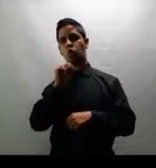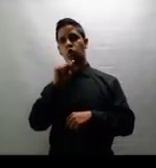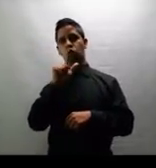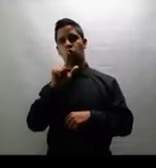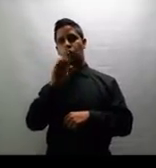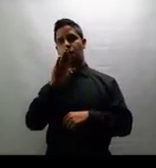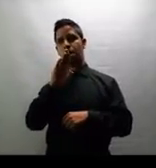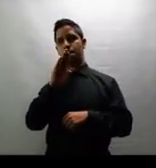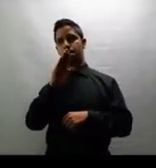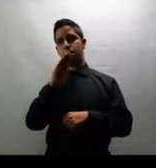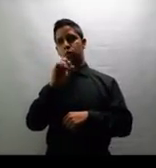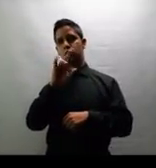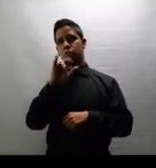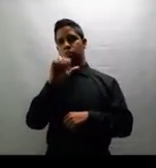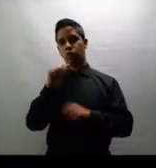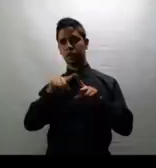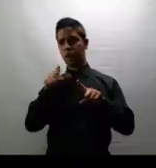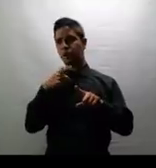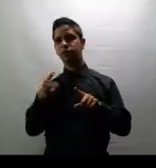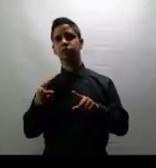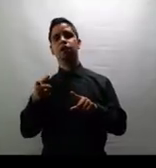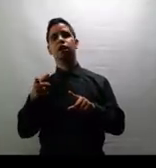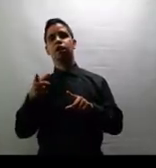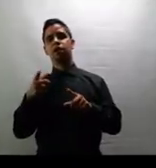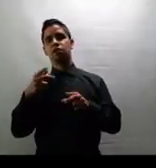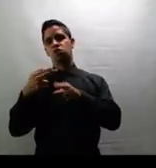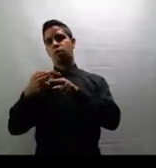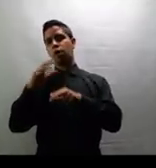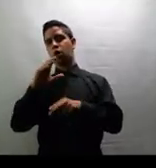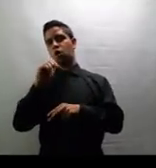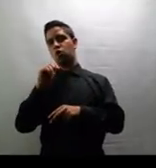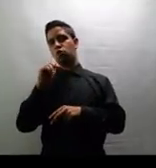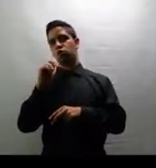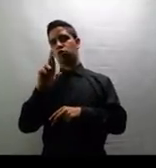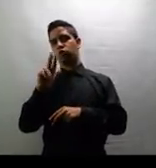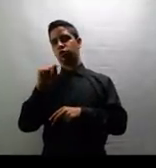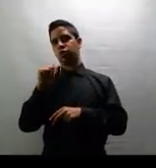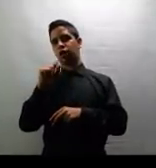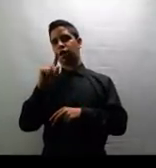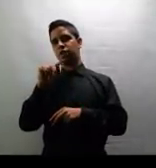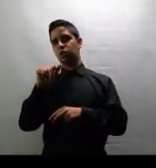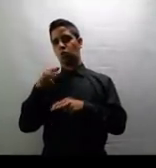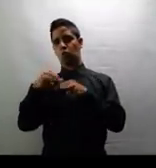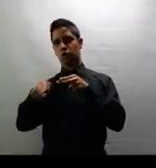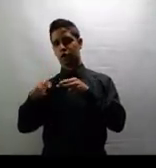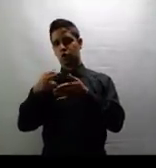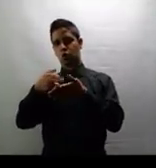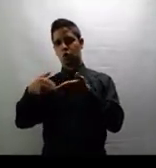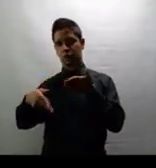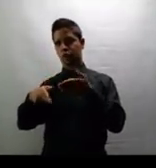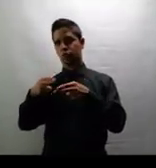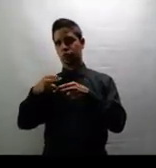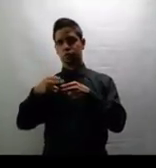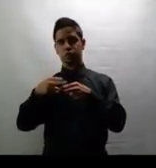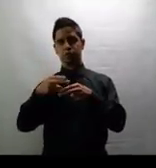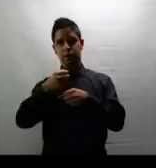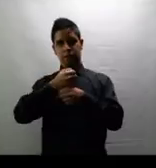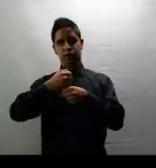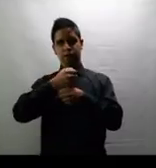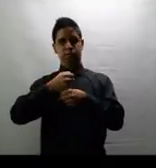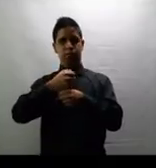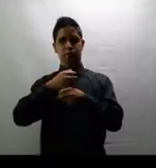canción era cortadito que estaba joselo santiago haciendo la pal beca fue la seña de café cortado como el café